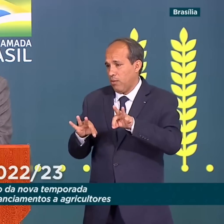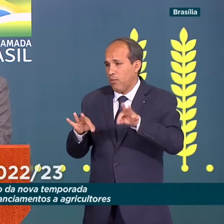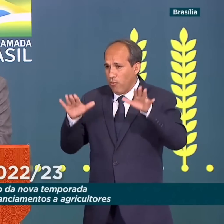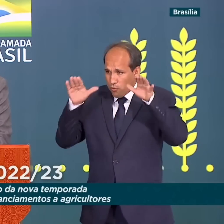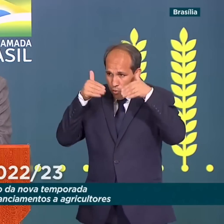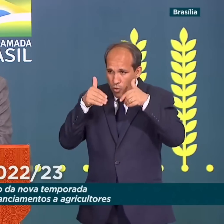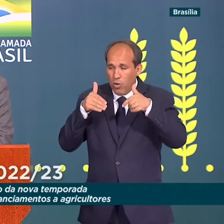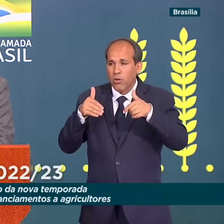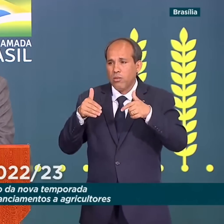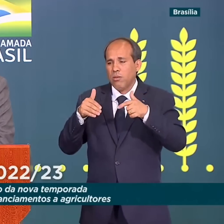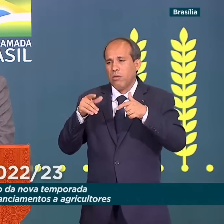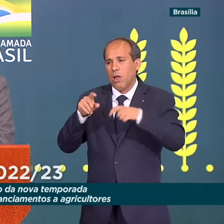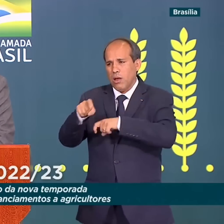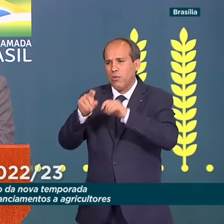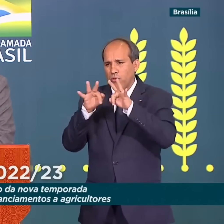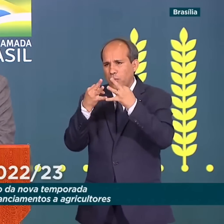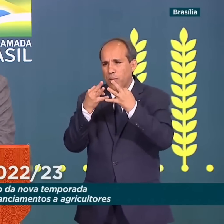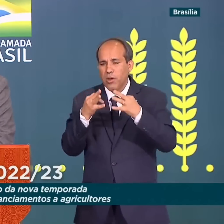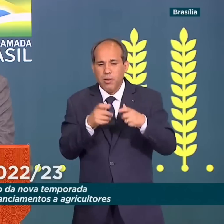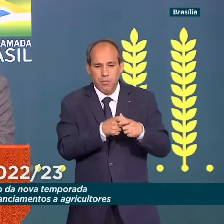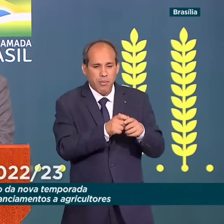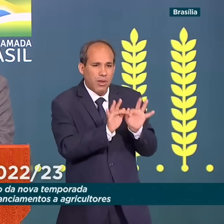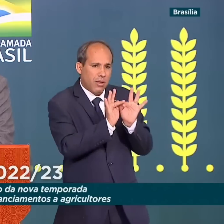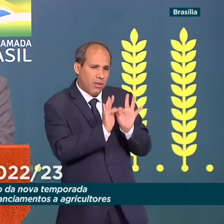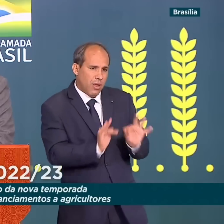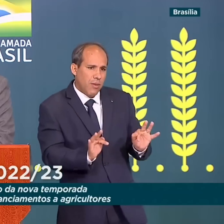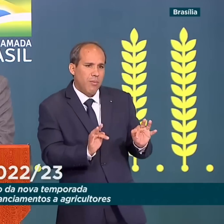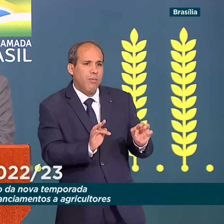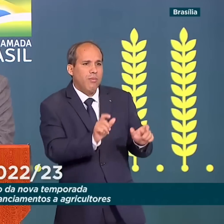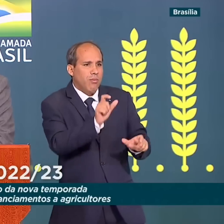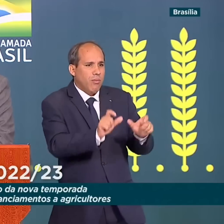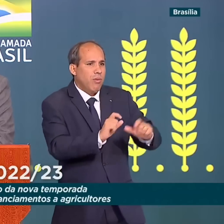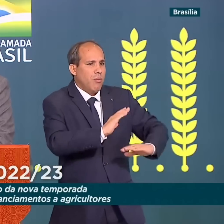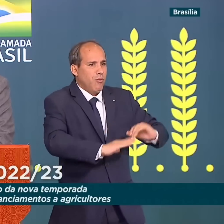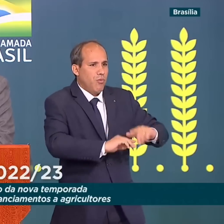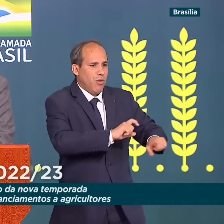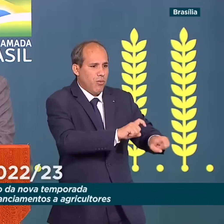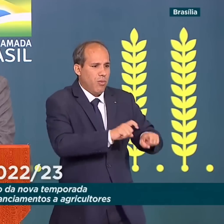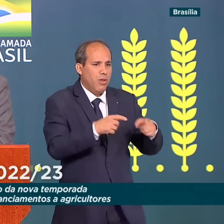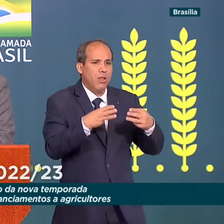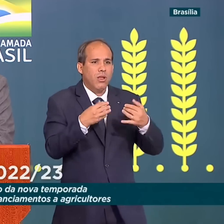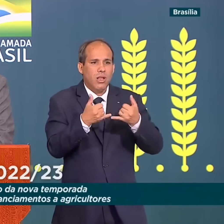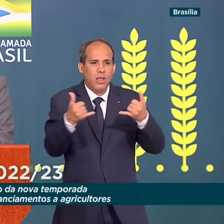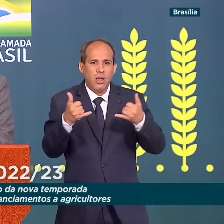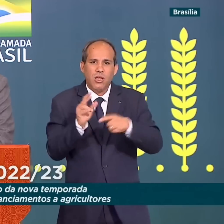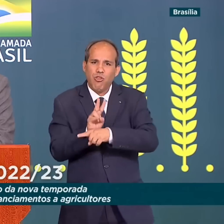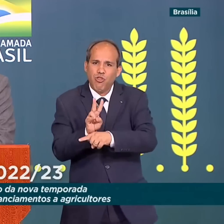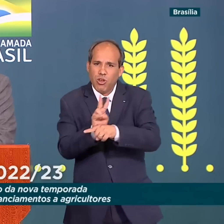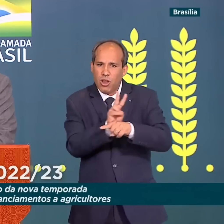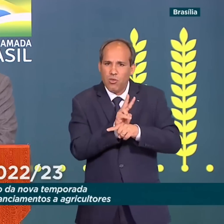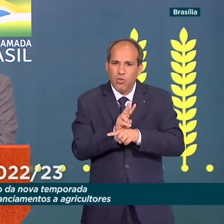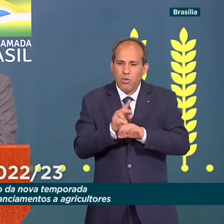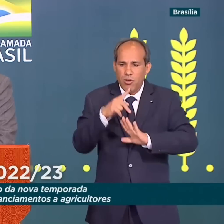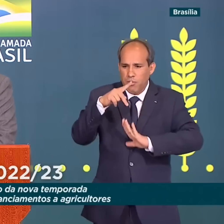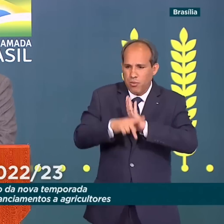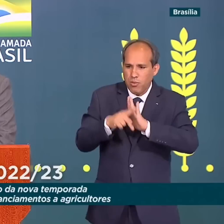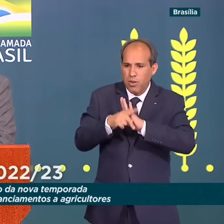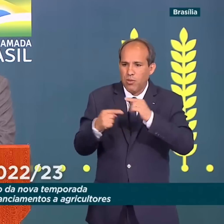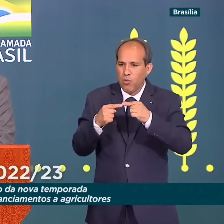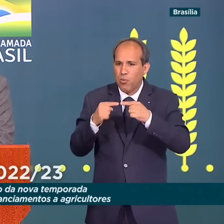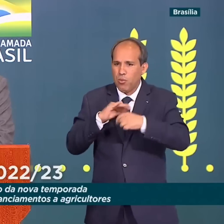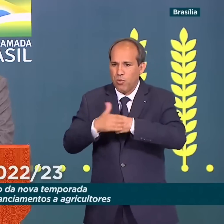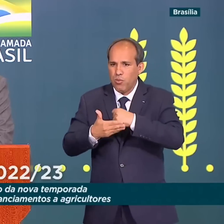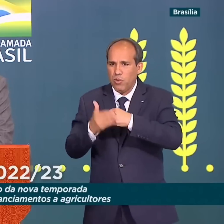agricultura familiar, os pequenos e médios produtores, as linhas de créditos para projetos de